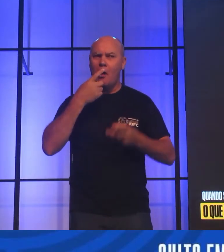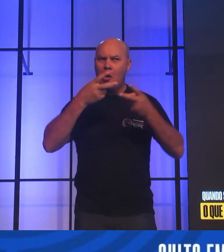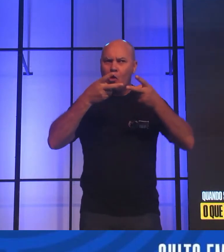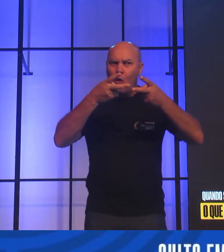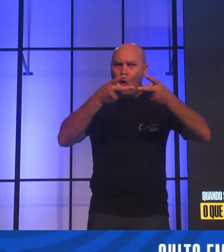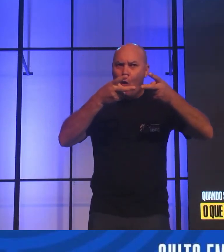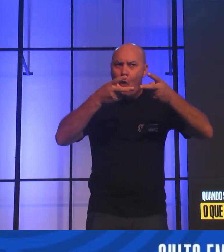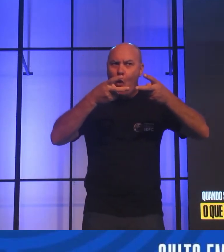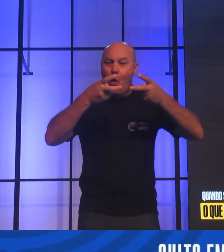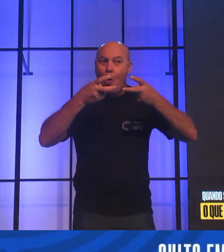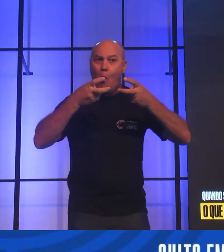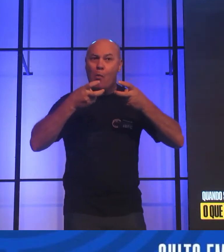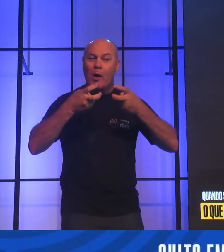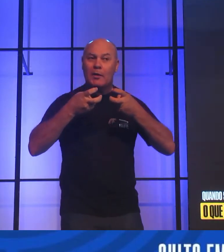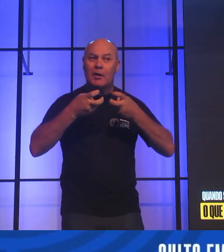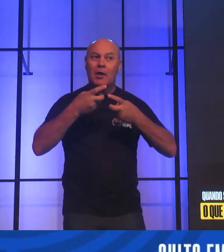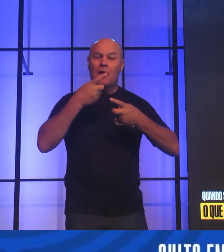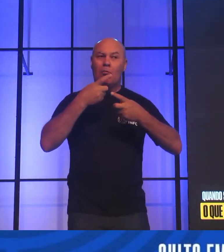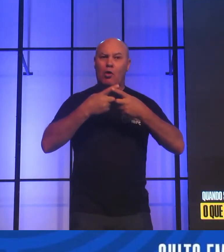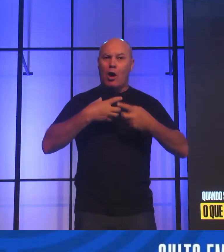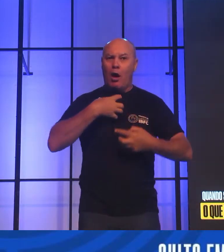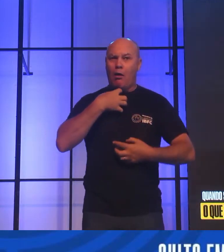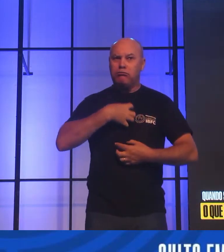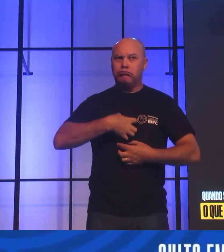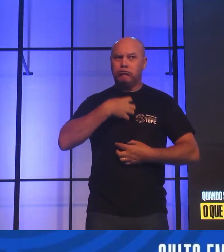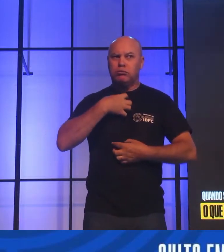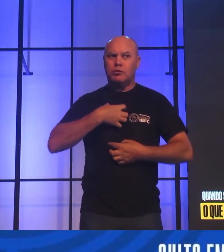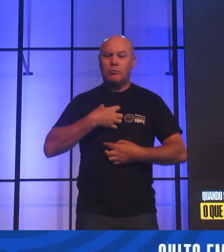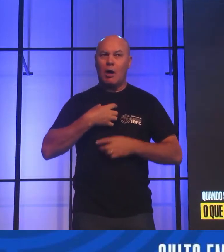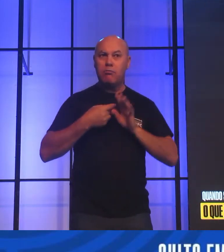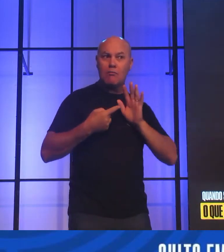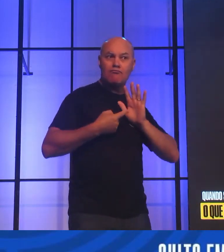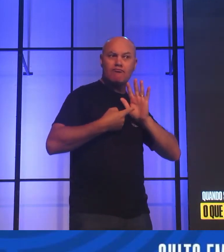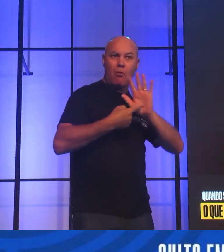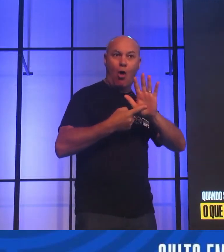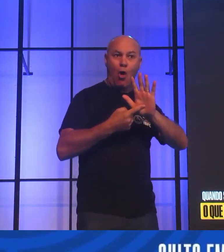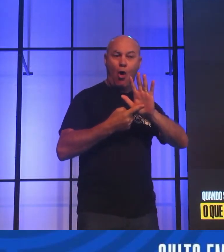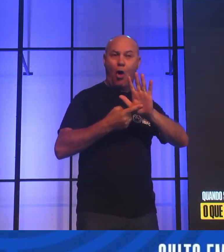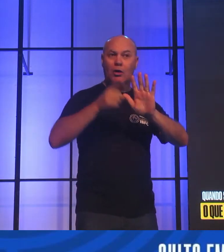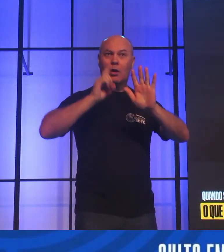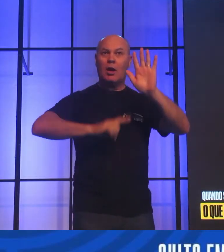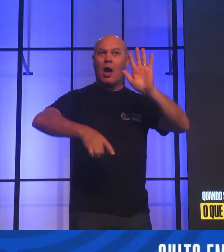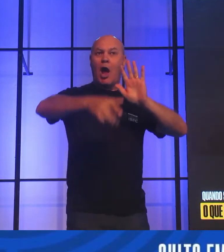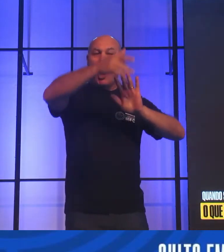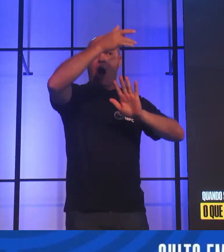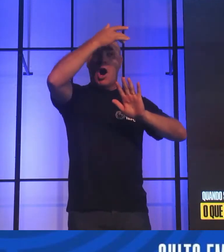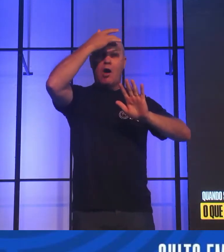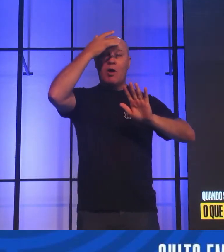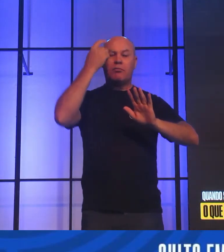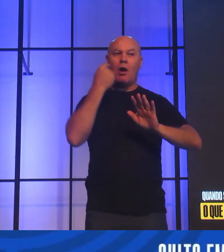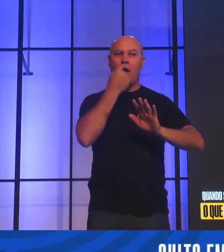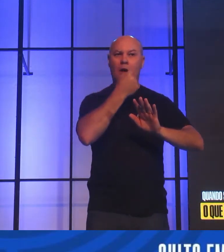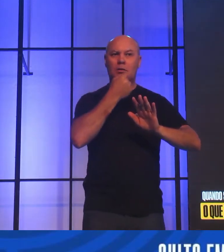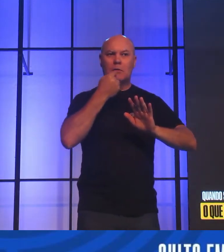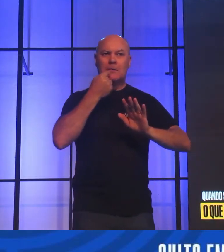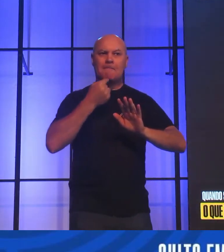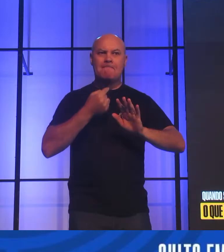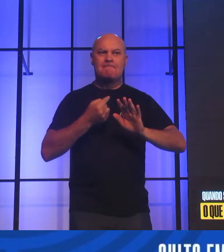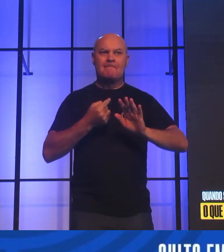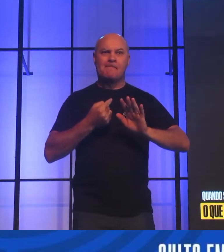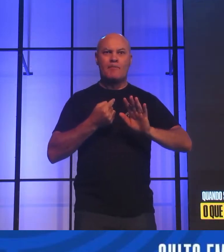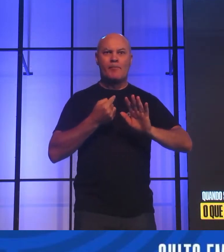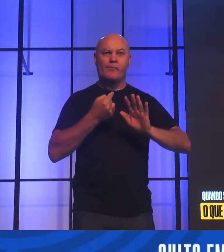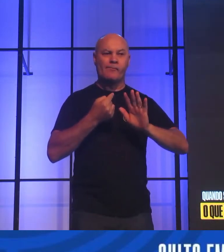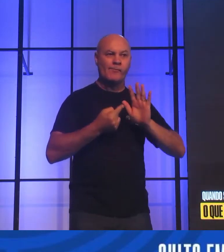porque ele reage. Outros, a boca. Meu Deus do céu! A